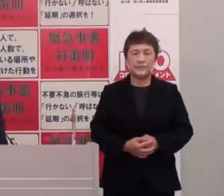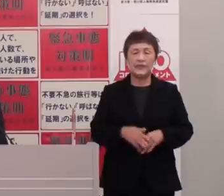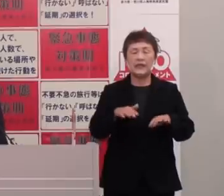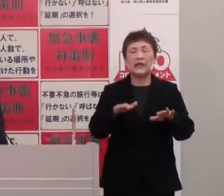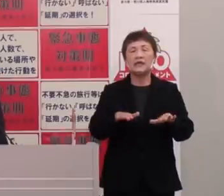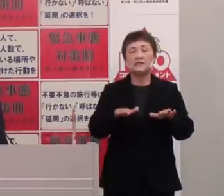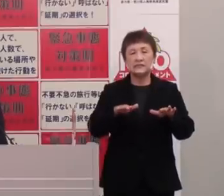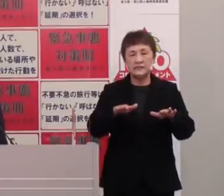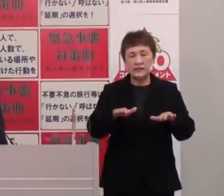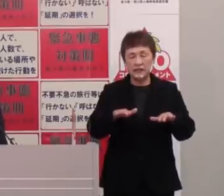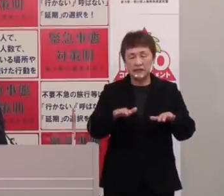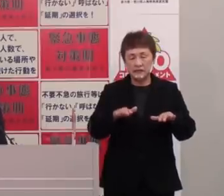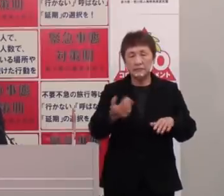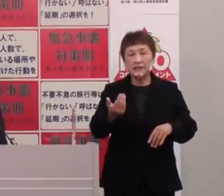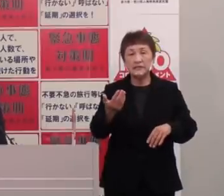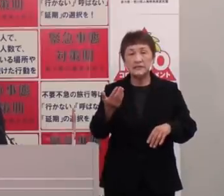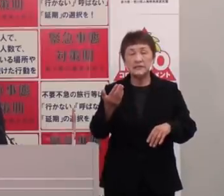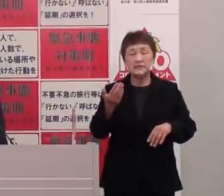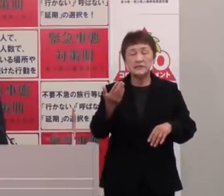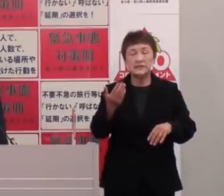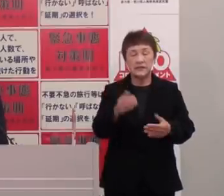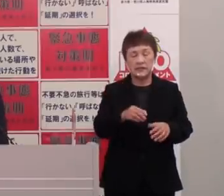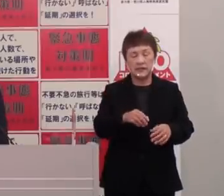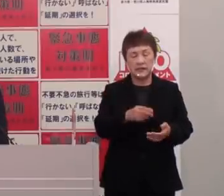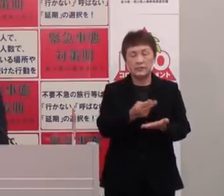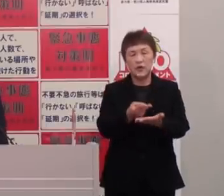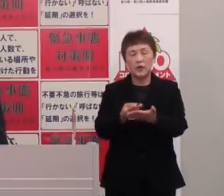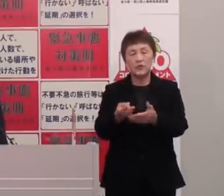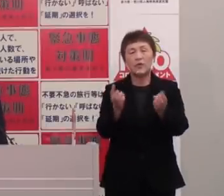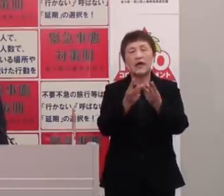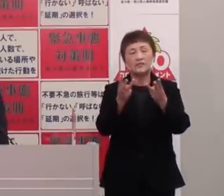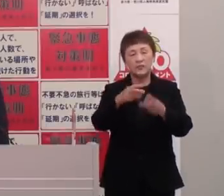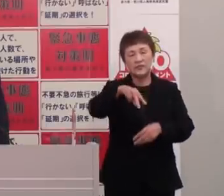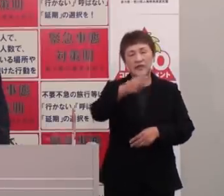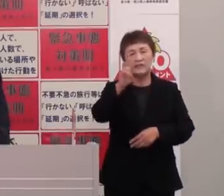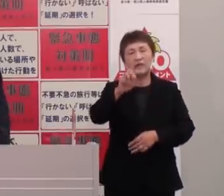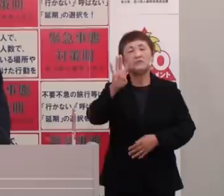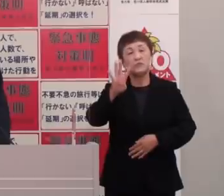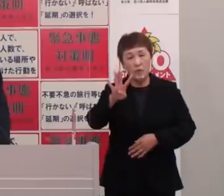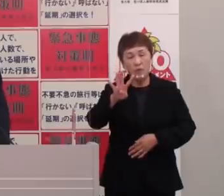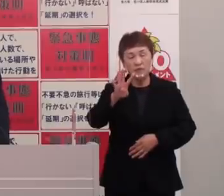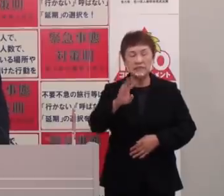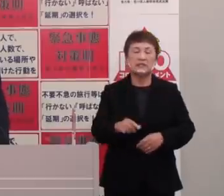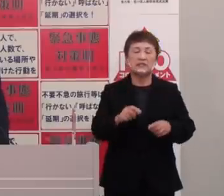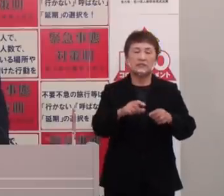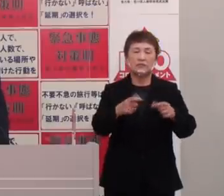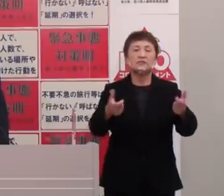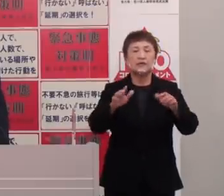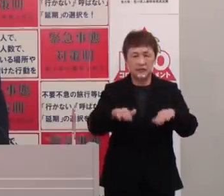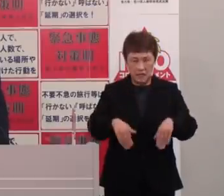現在、先ほど申し上げたように即応病床数を234床引き上げておりまして、